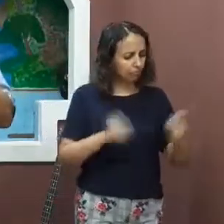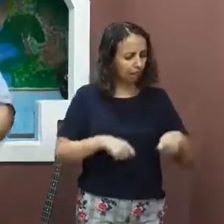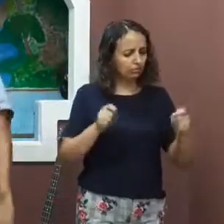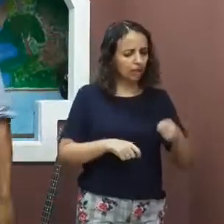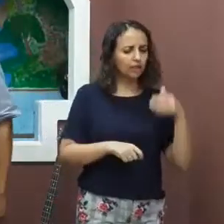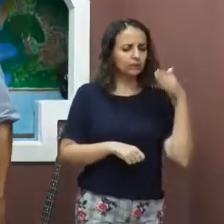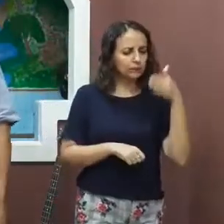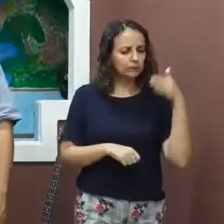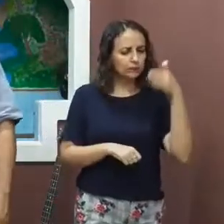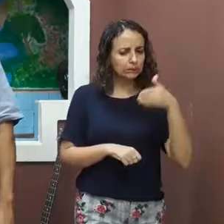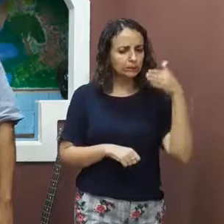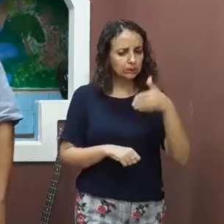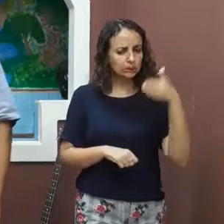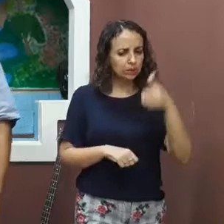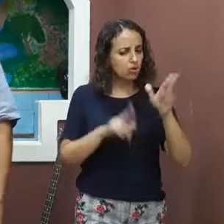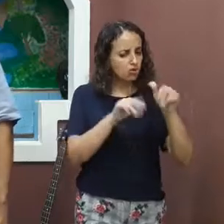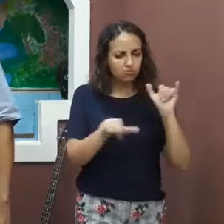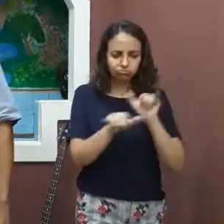em casa.